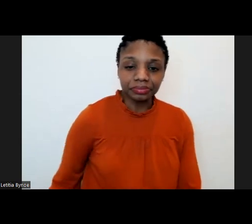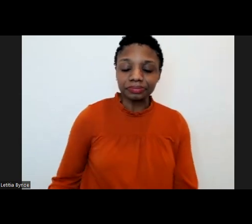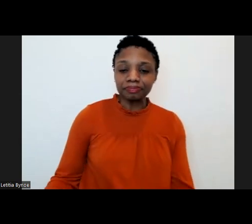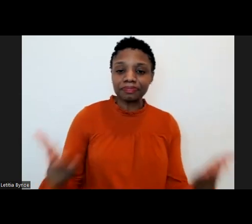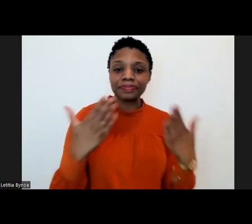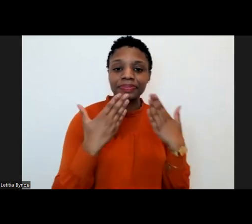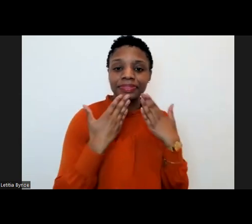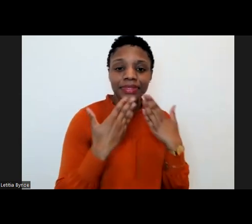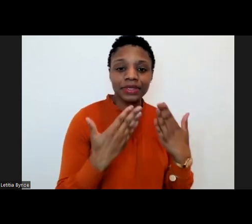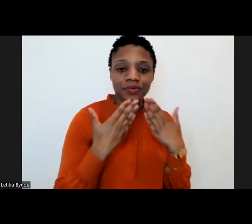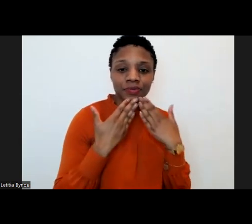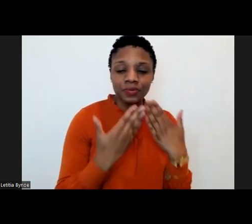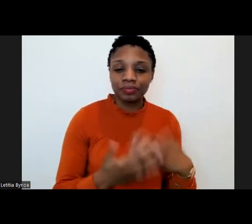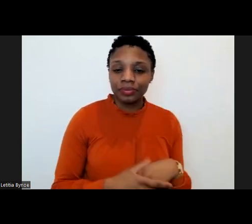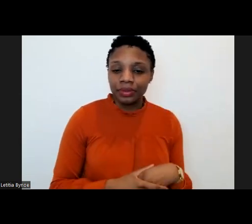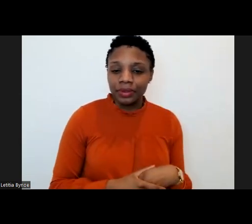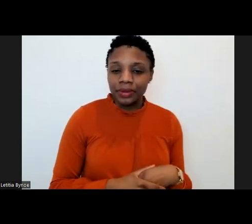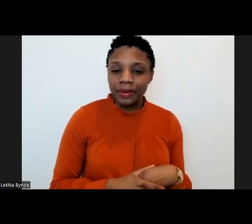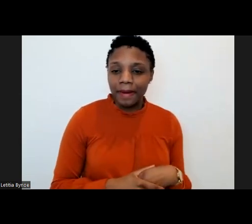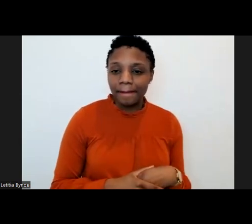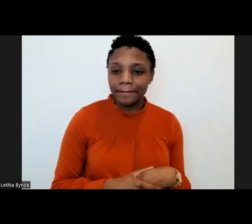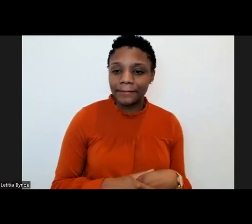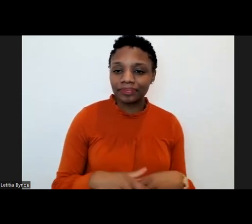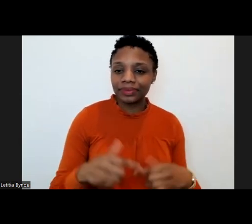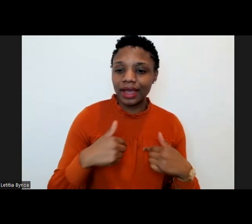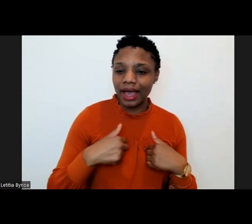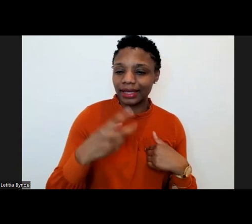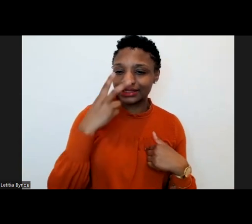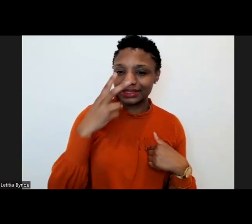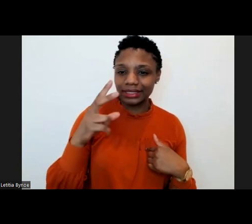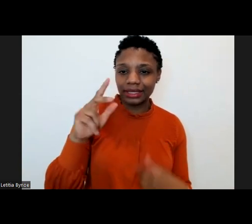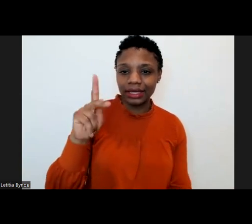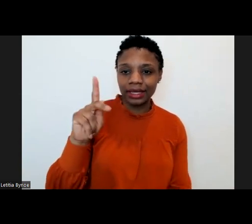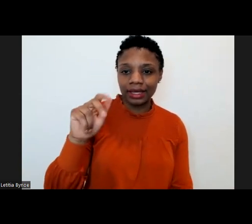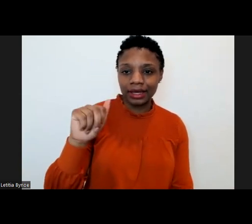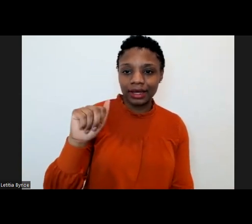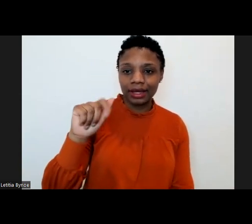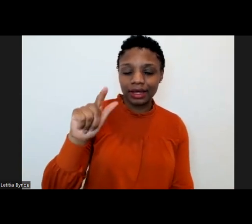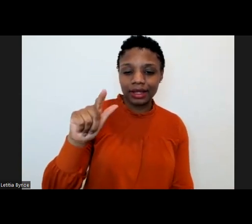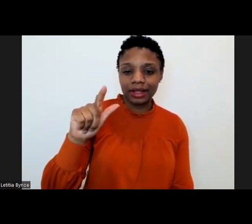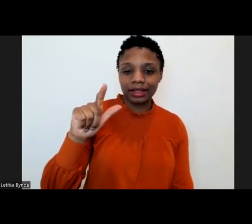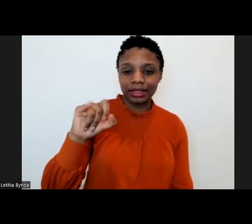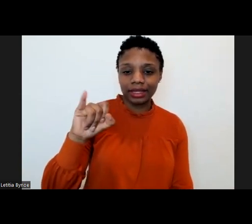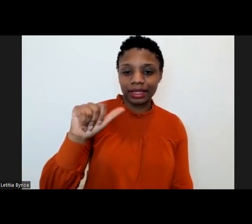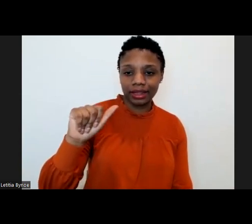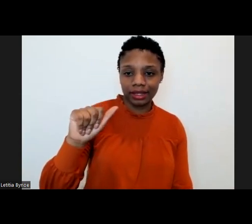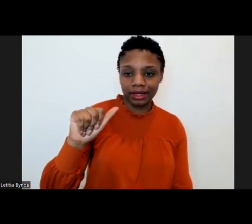Okay gracias veo creo que veo a